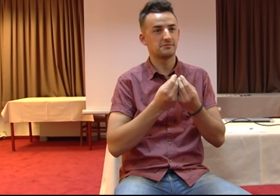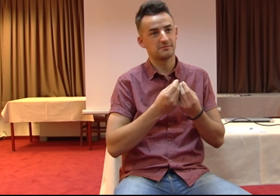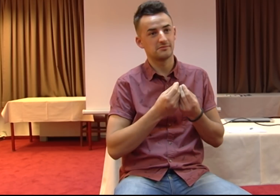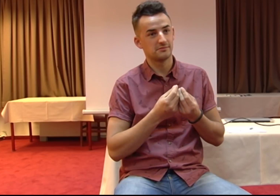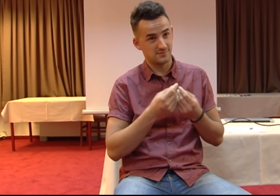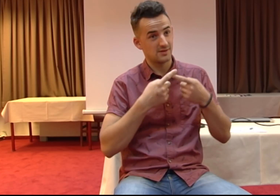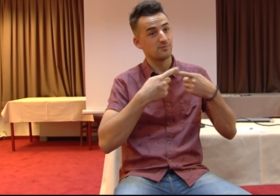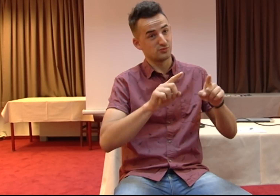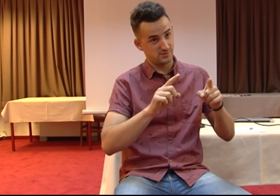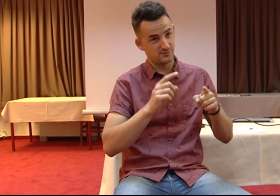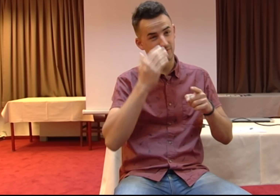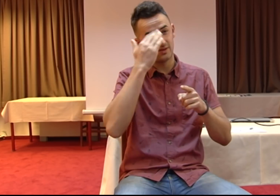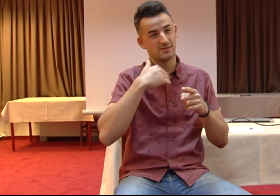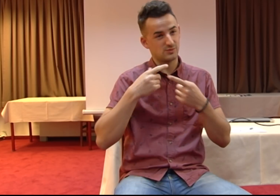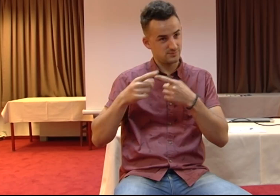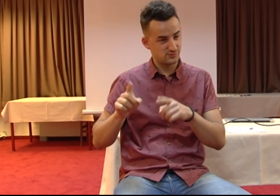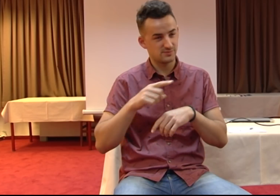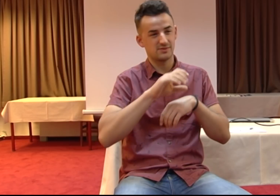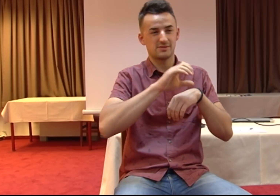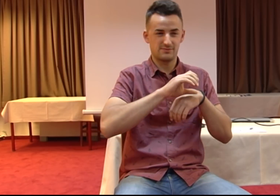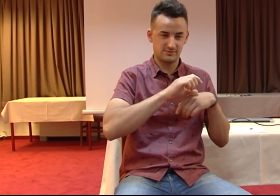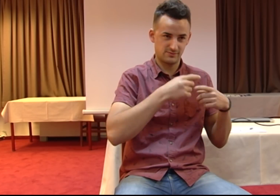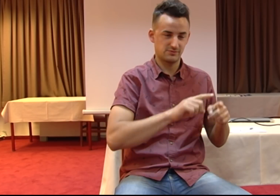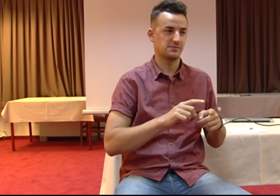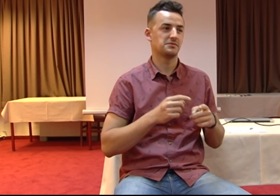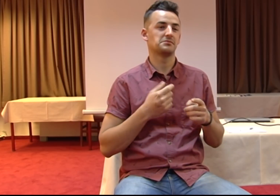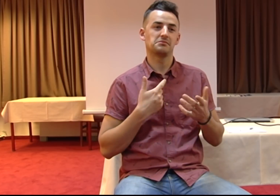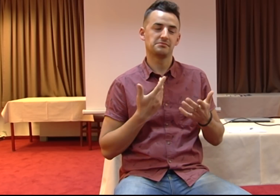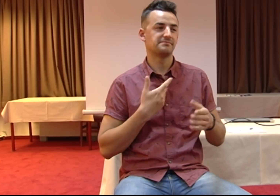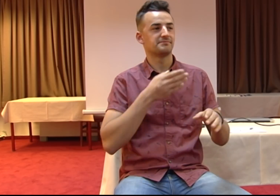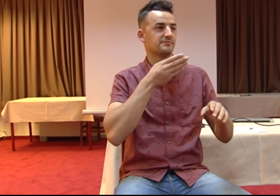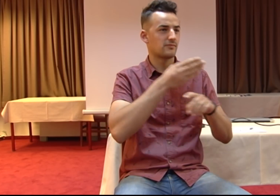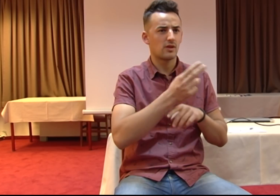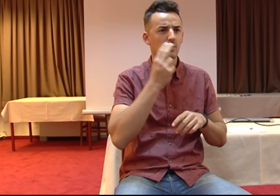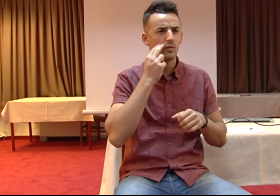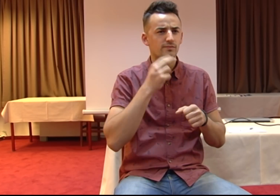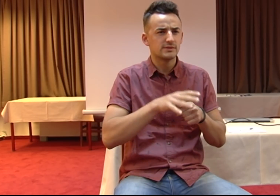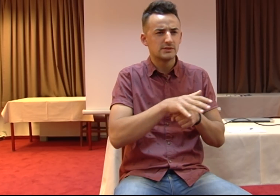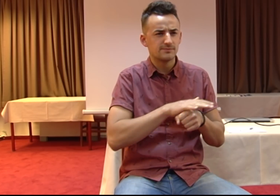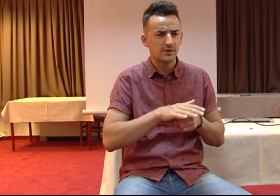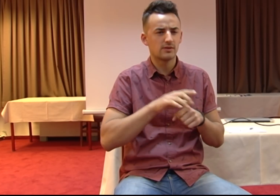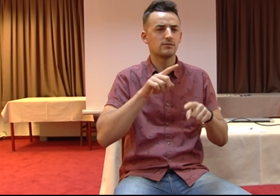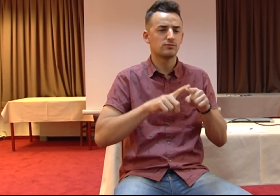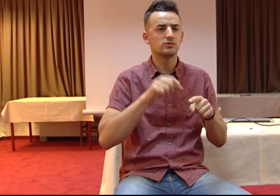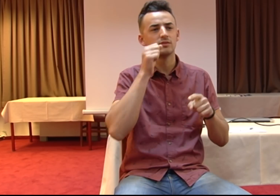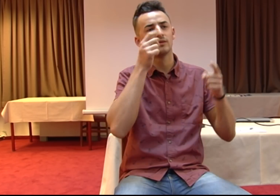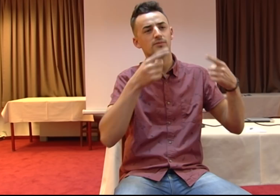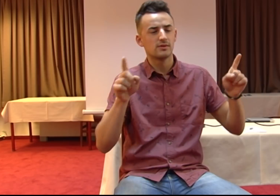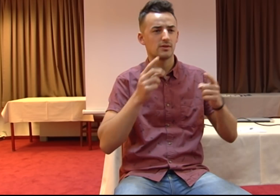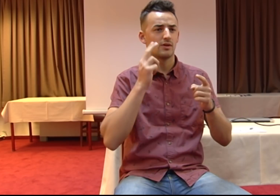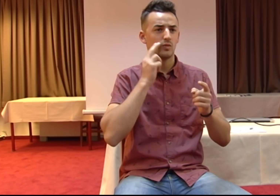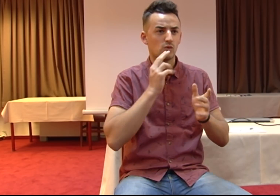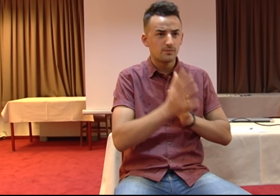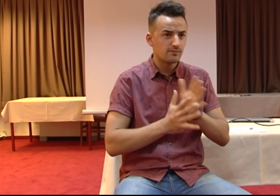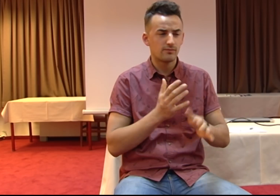да посетиме црква во центарот на Барселона. Црква посебно создадена за глуви верници. Имавме можност да